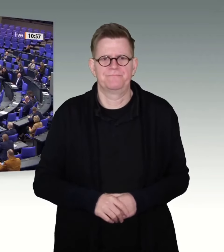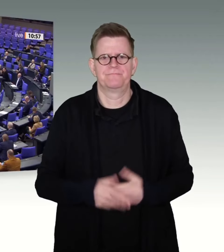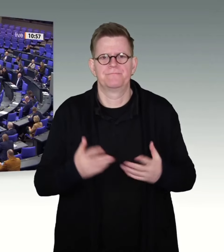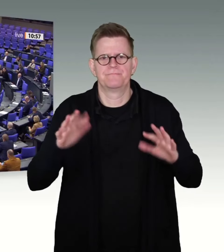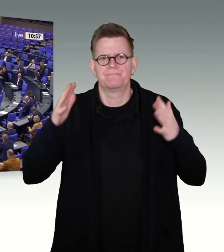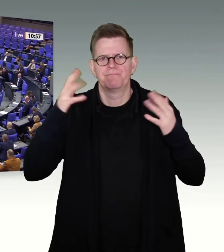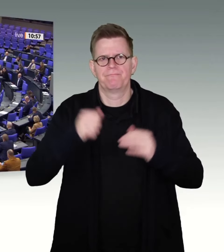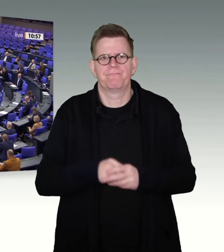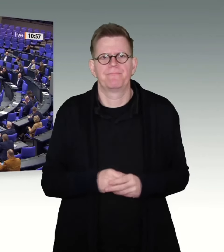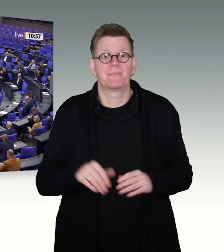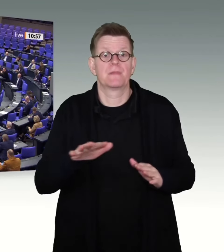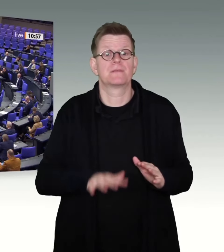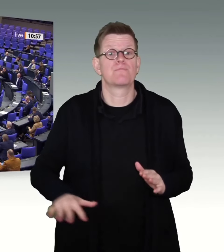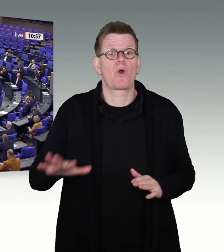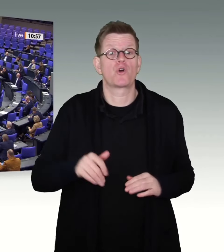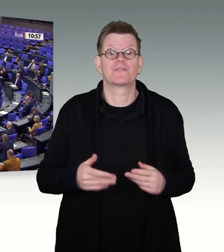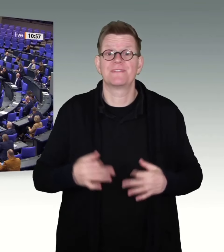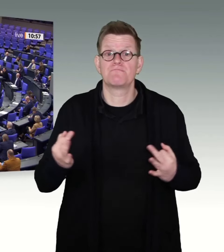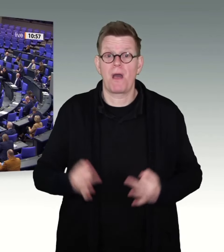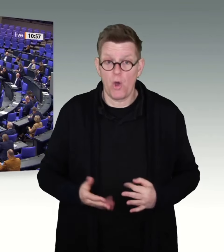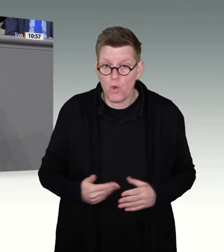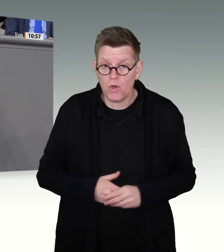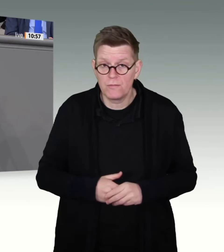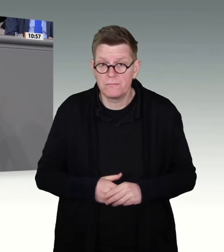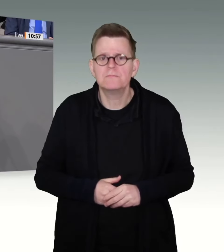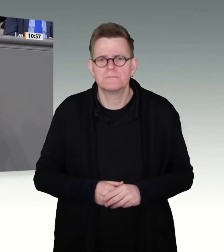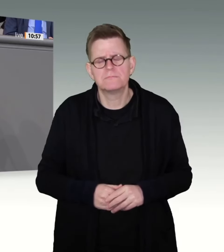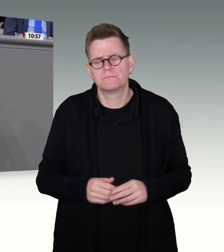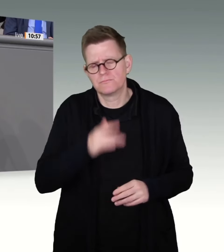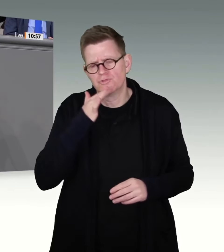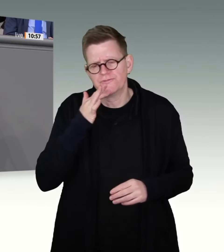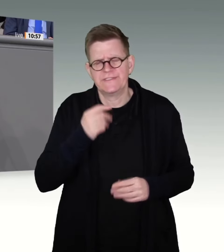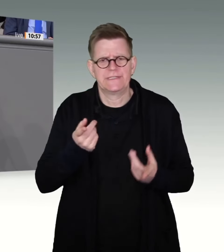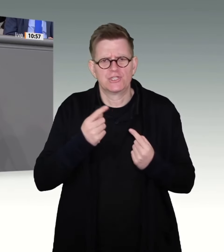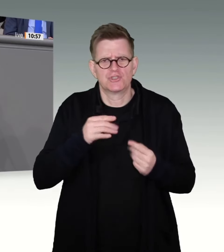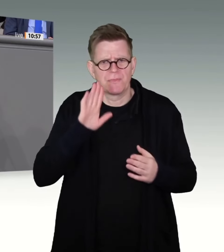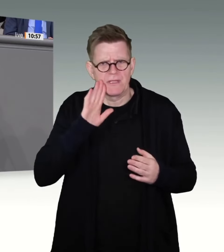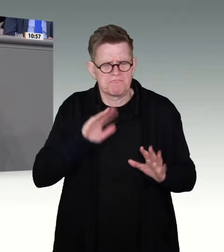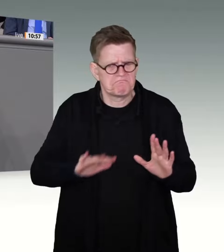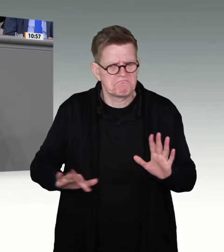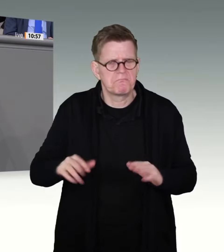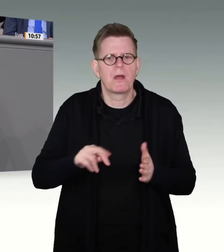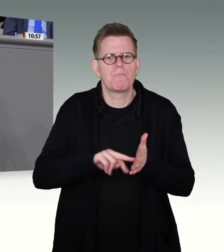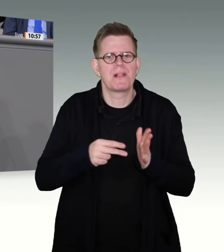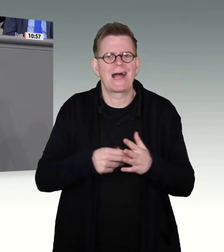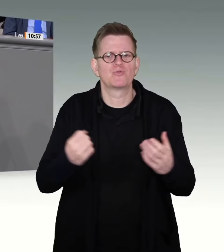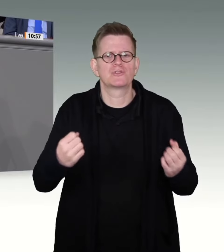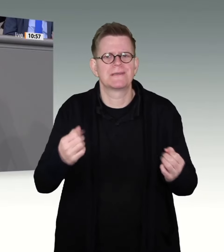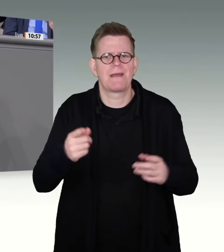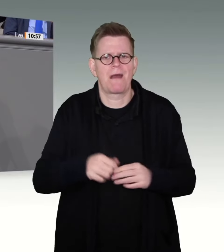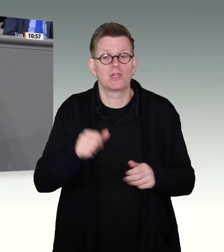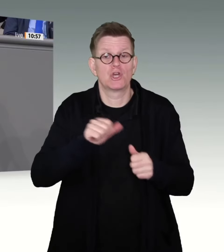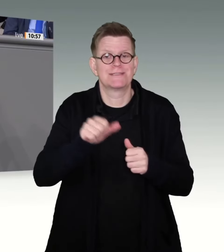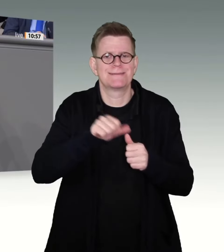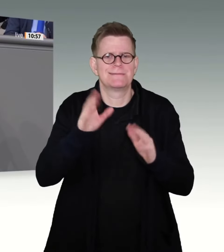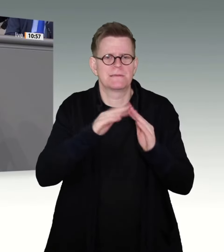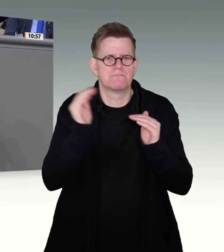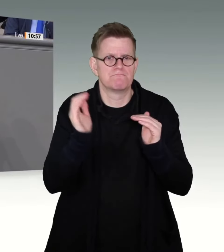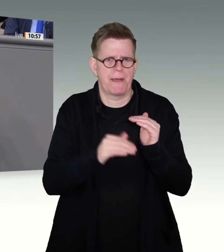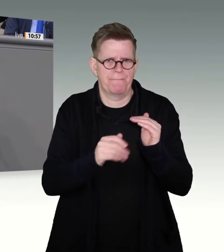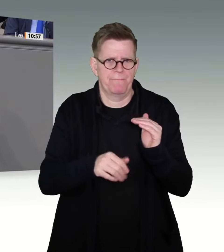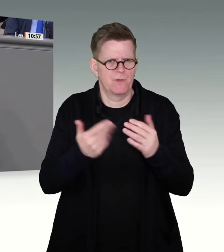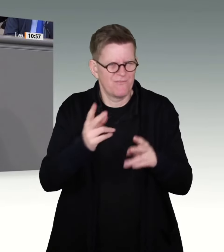Was die Branche braucht, das bekomme ich in ganz vielen Gesprächen mit, ist Planungssicherheit und niedrige Zinsen. Das höre